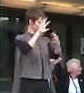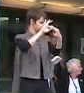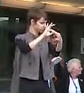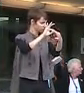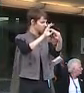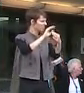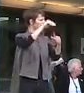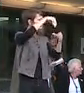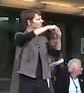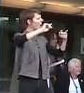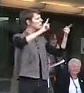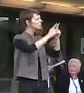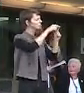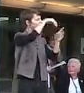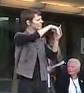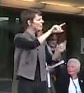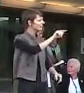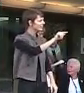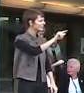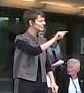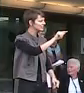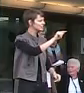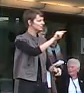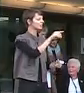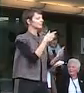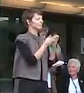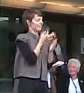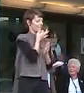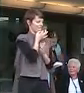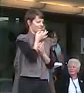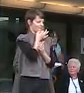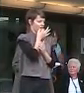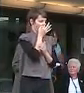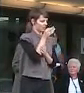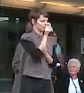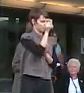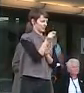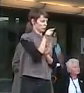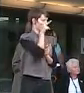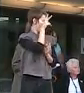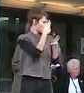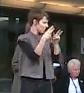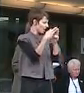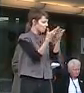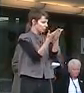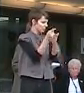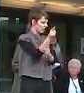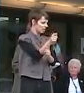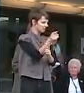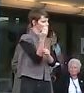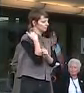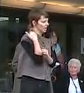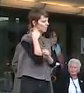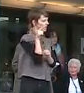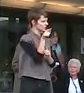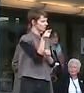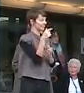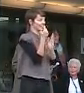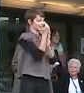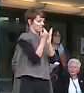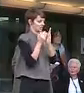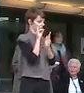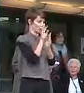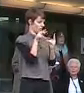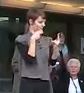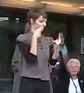Dahinter verbarg sich die dramatische Frage, ob die betreffende Person unter das damalige